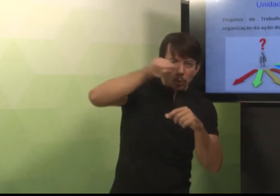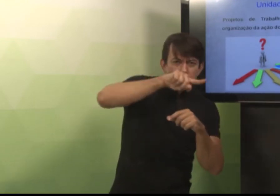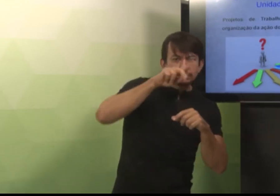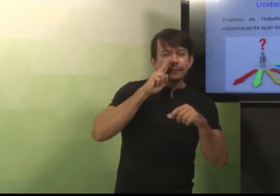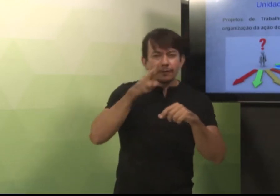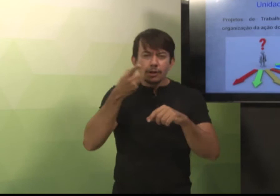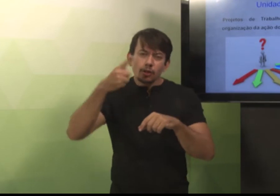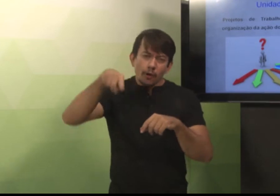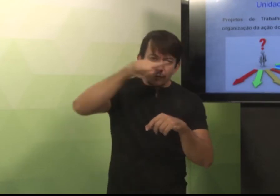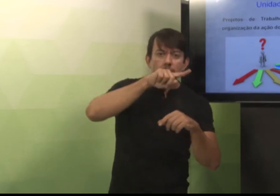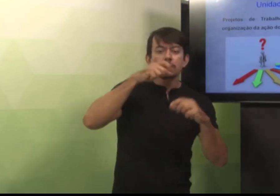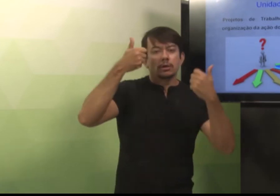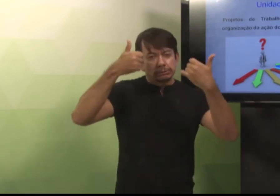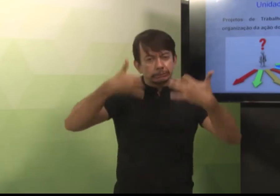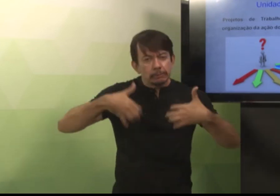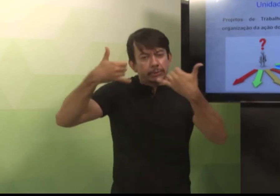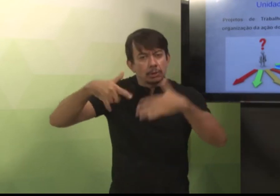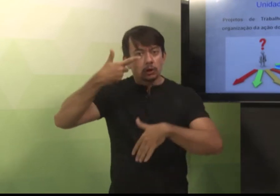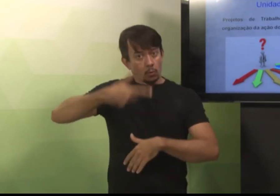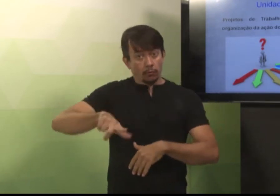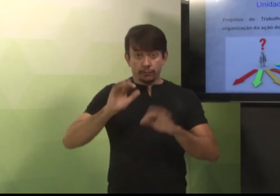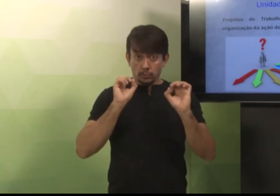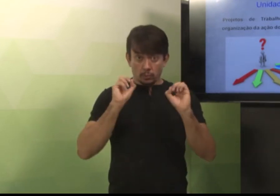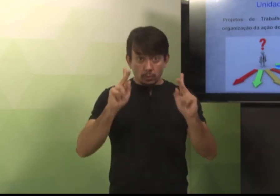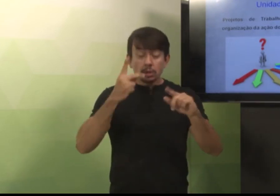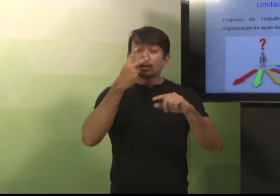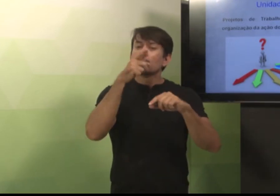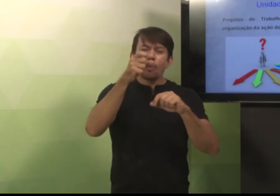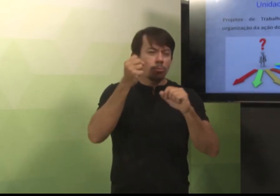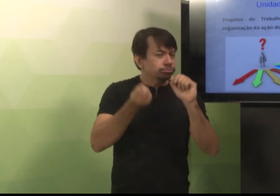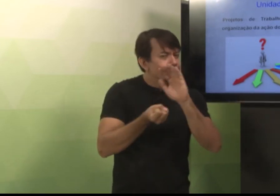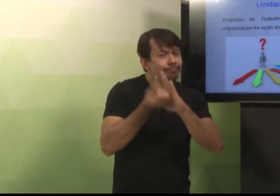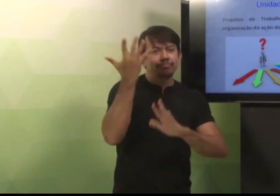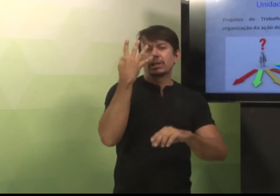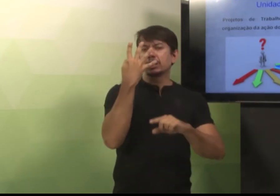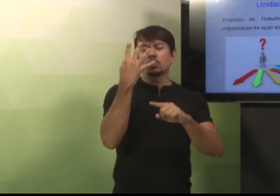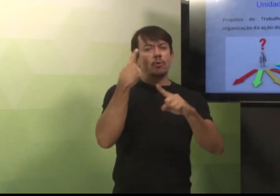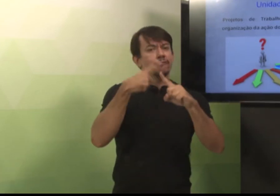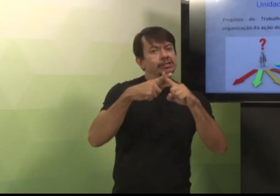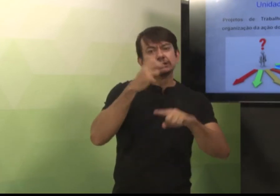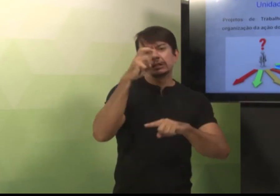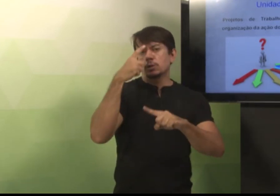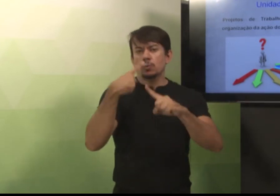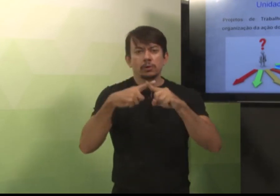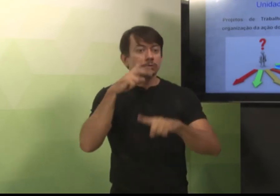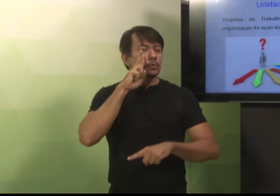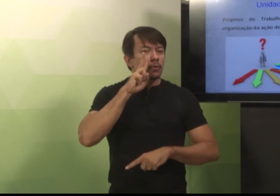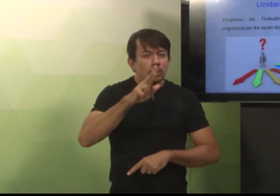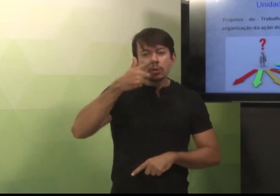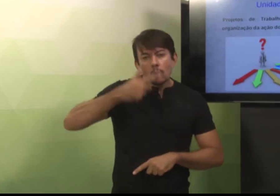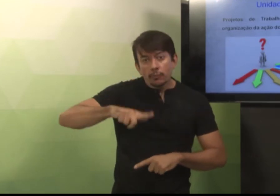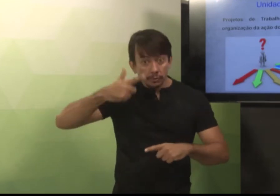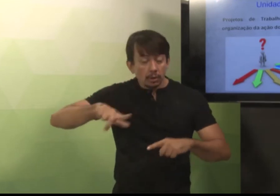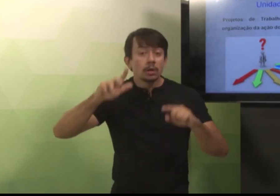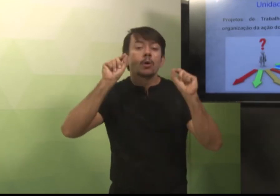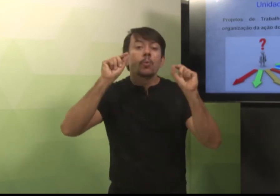necessárias essa aula e volte, vejam novamente, ok? Pode ver quantas vezes quiserem, 1, 2, 3, quantas vezes